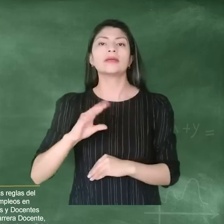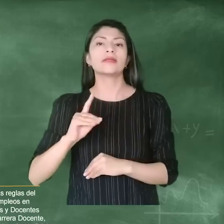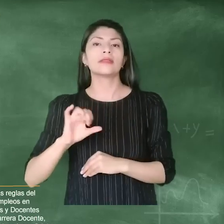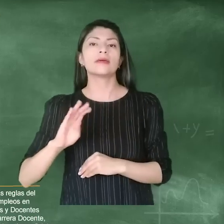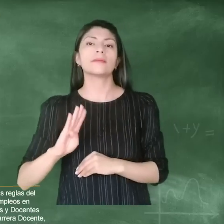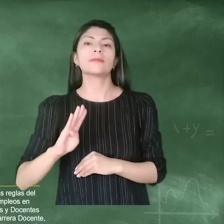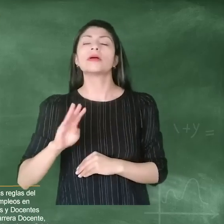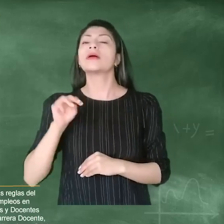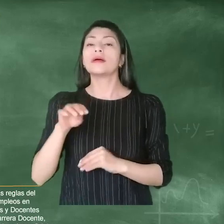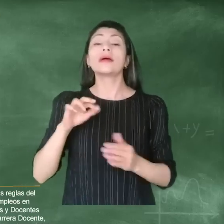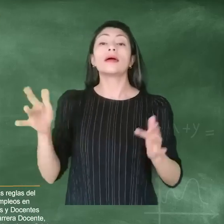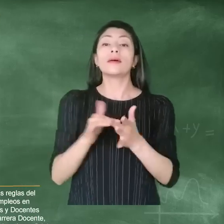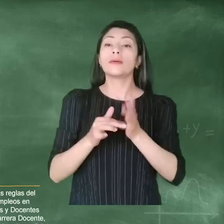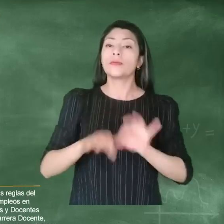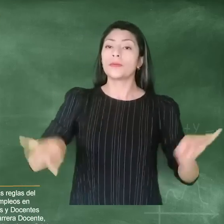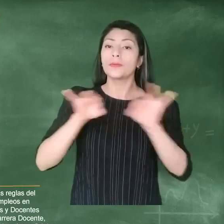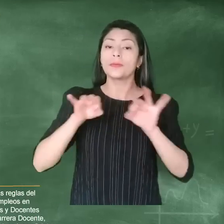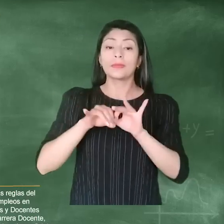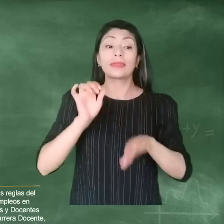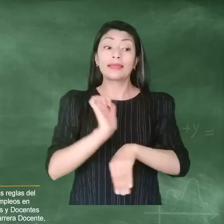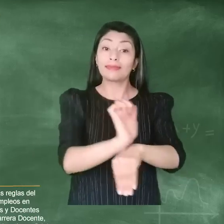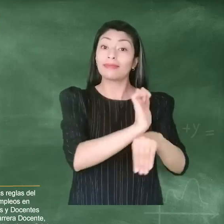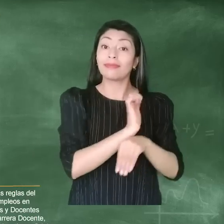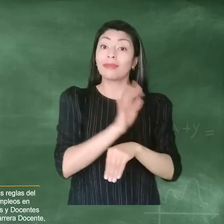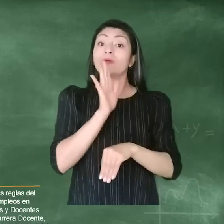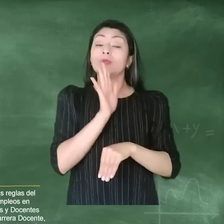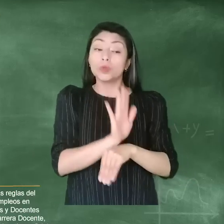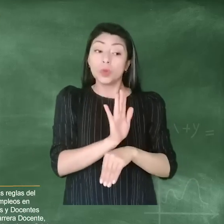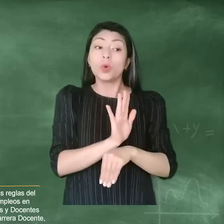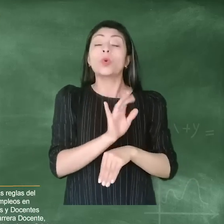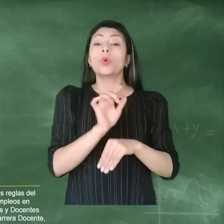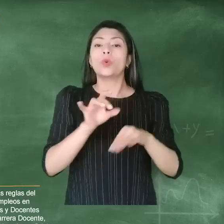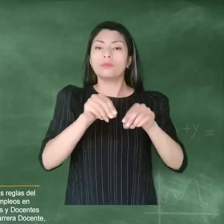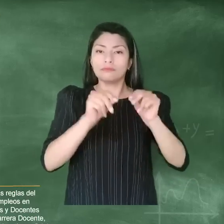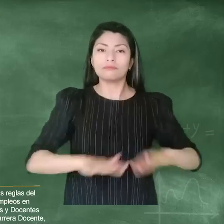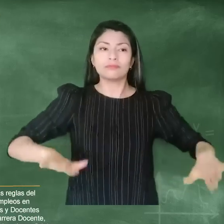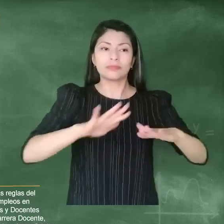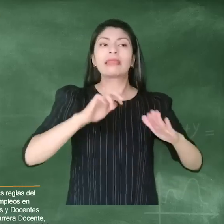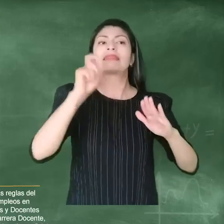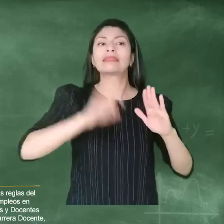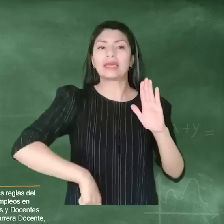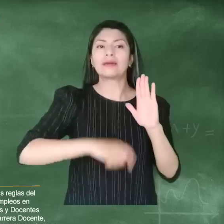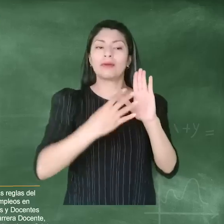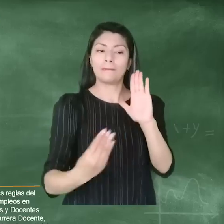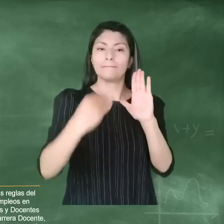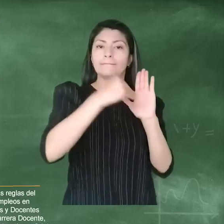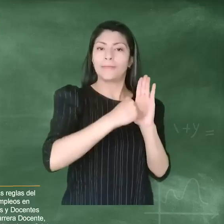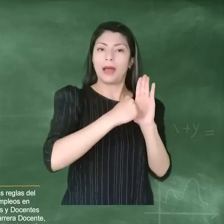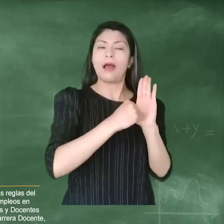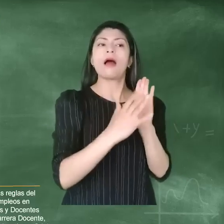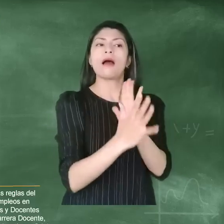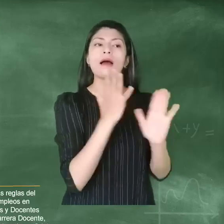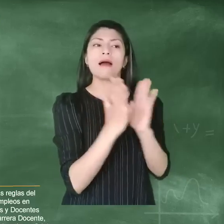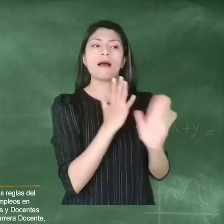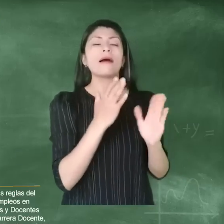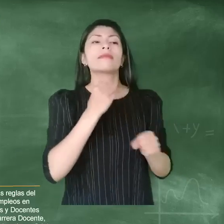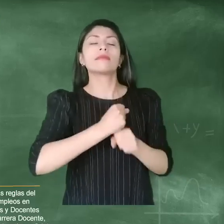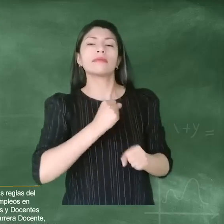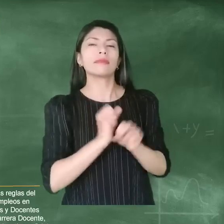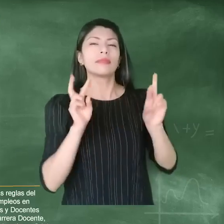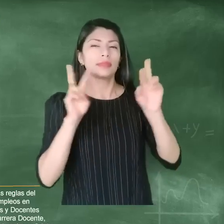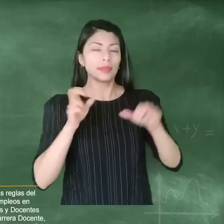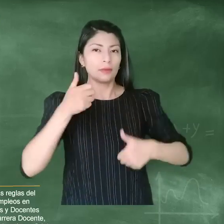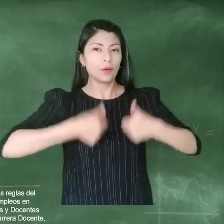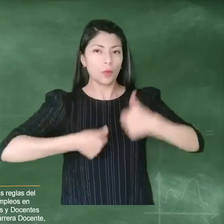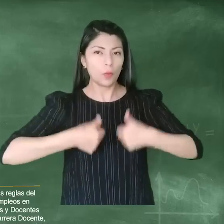2.4.1.1.4, IBIDEM, señala que la entidad territorial certificada en educación deberá incluir en el reporte